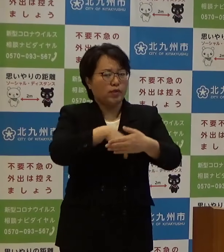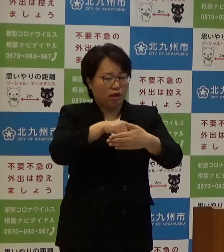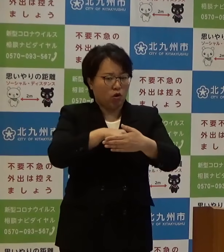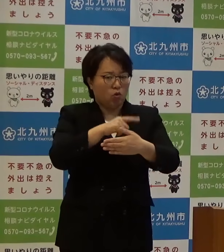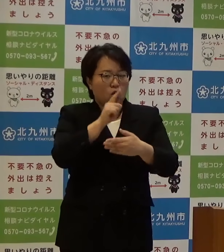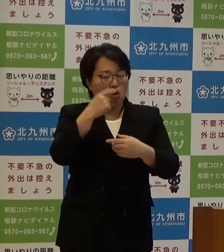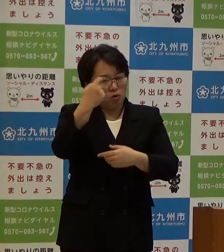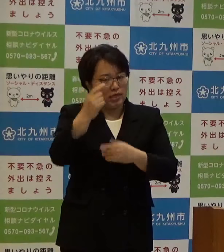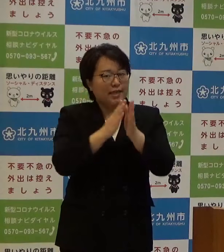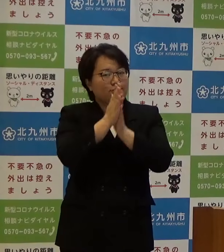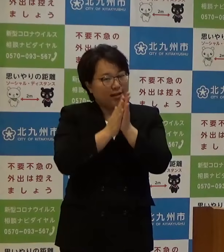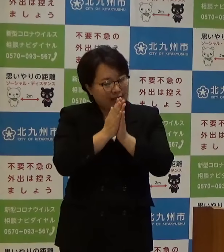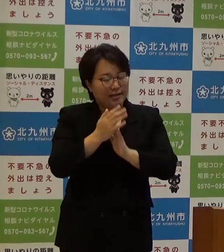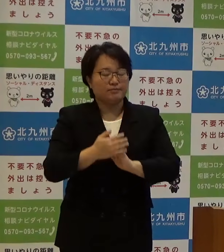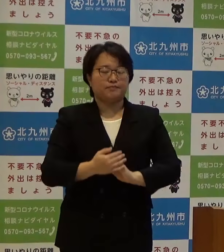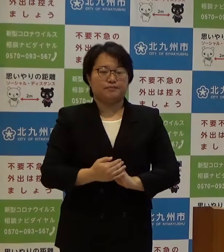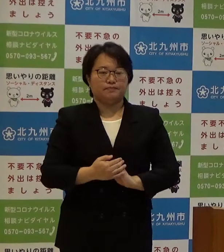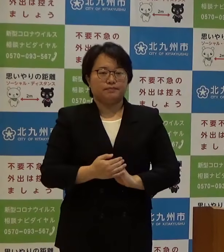オンライン医療に、